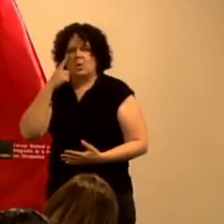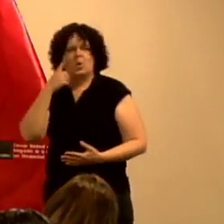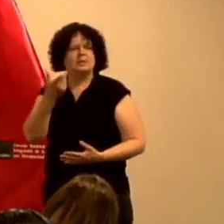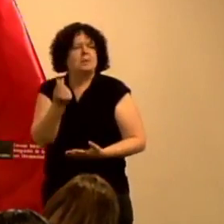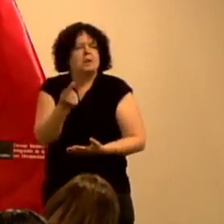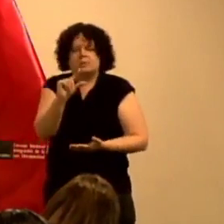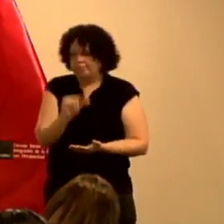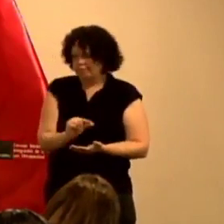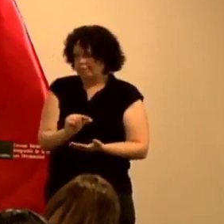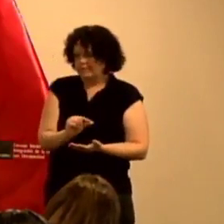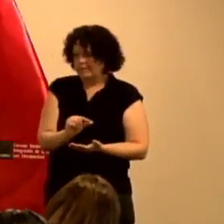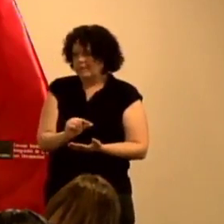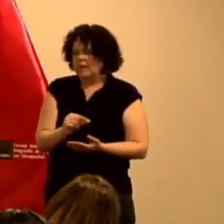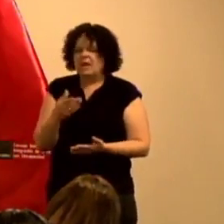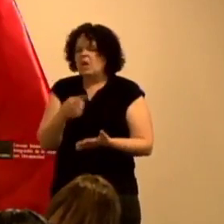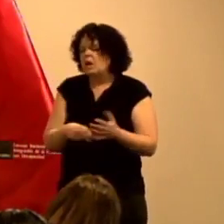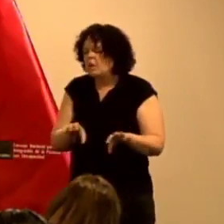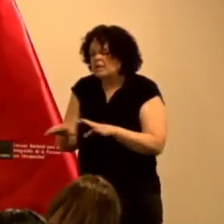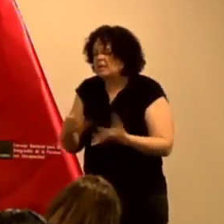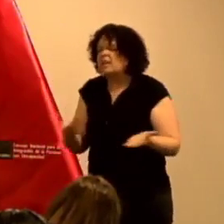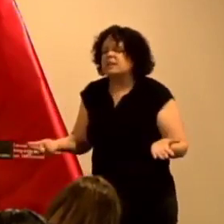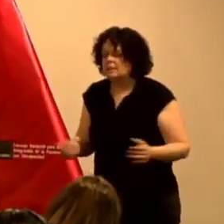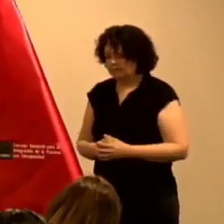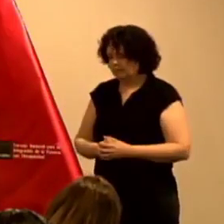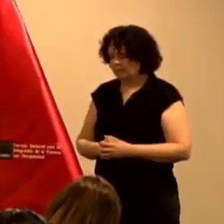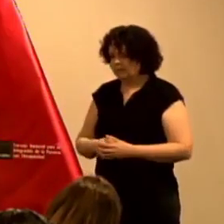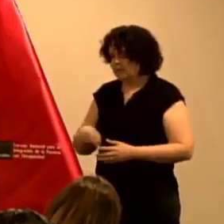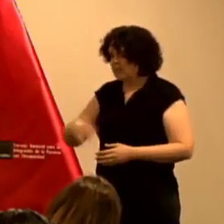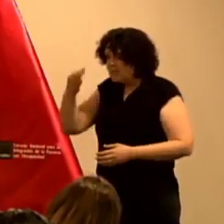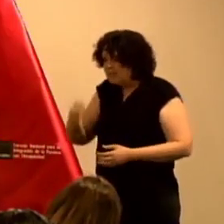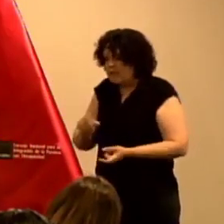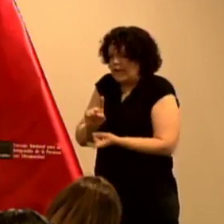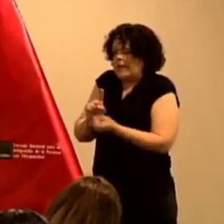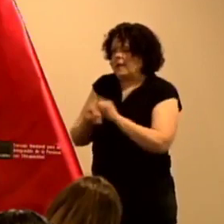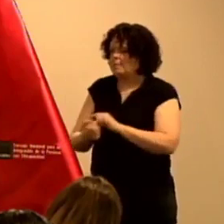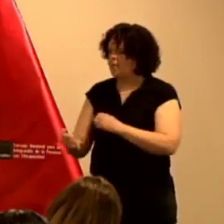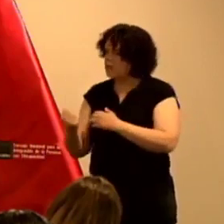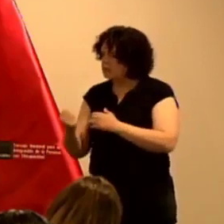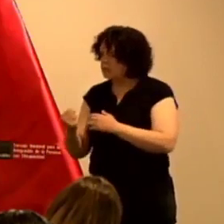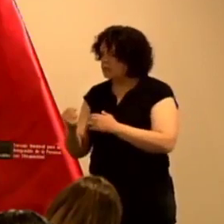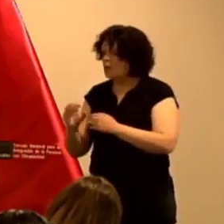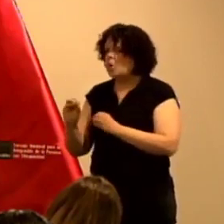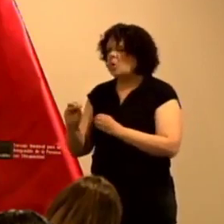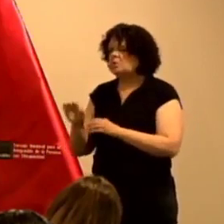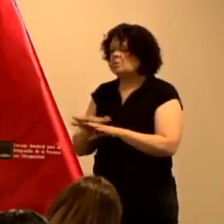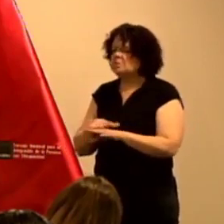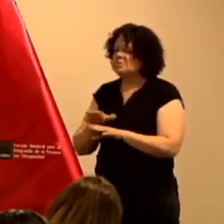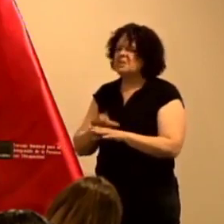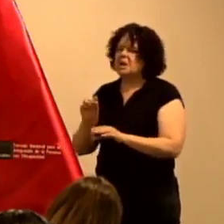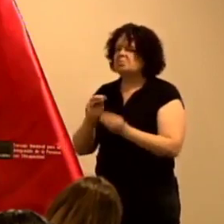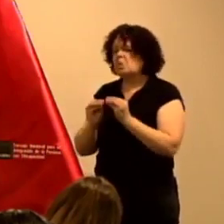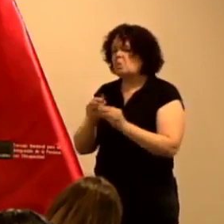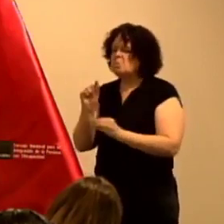las actividades que desarrollaré se convertirán más en paliativos que en grandes transformaciones. Y no solamente digo las municipalidades, sino pongo un ejemplo,